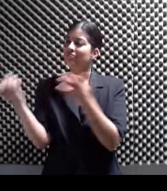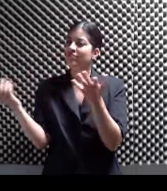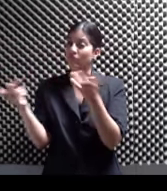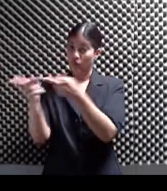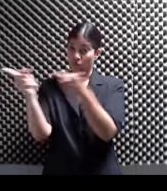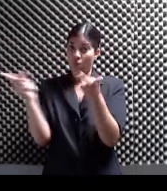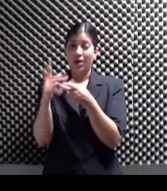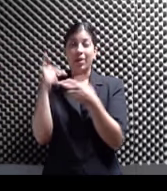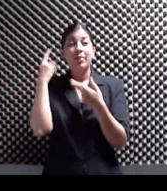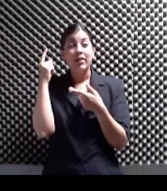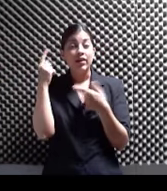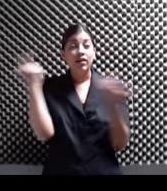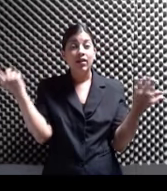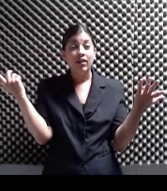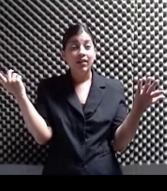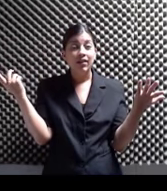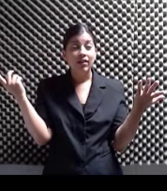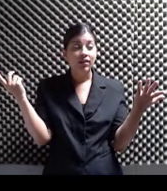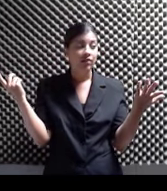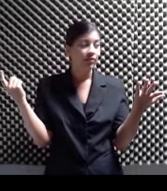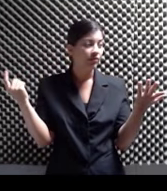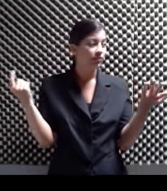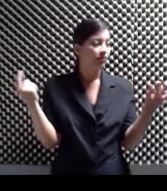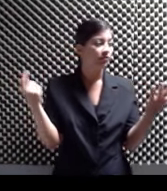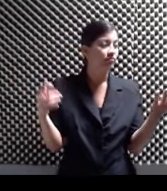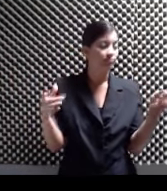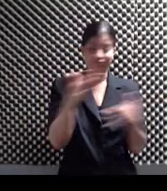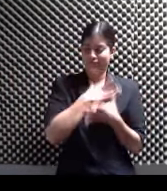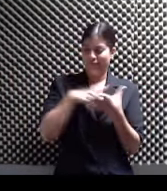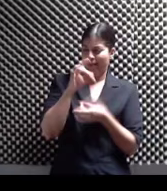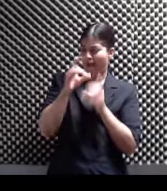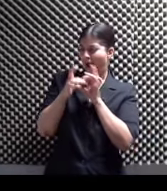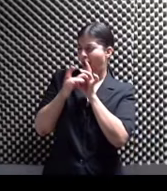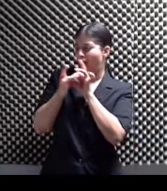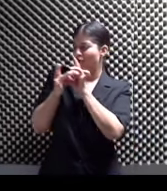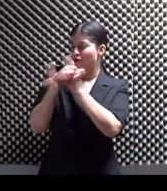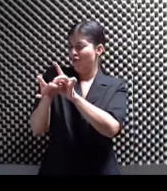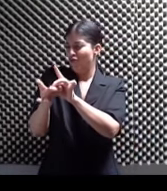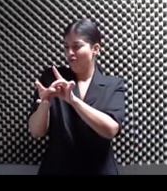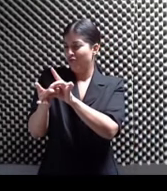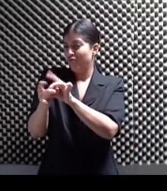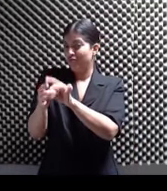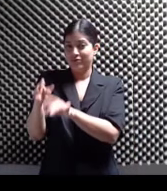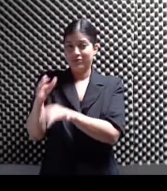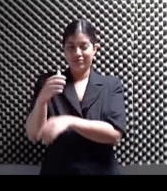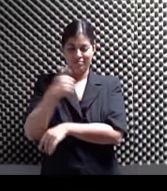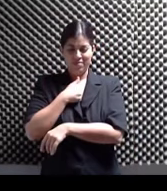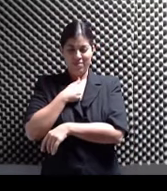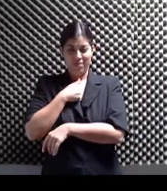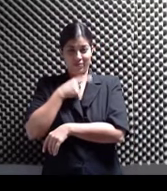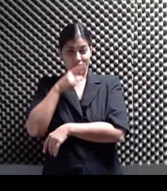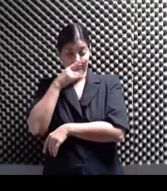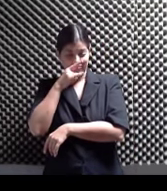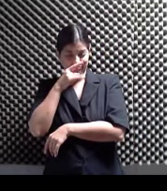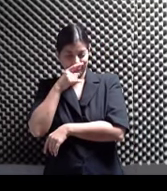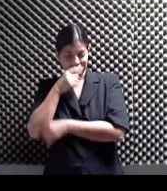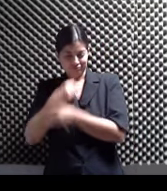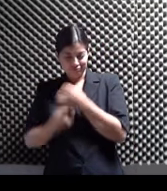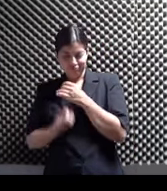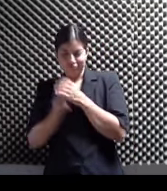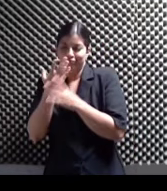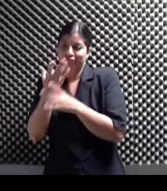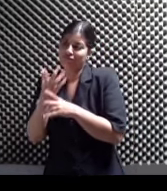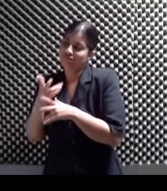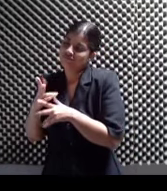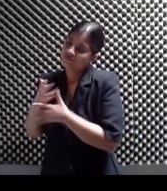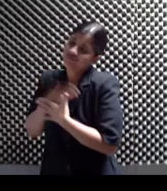se presta para la conexión con tu esencia más que nada, y que saques a pasear a tu niño interno,